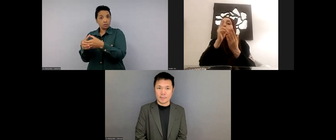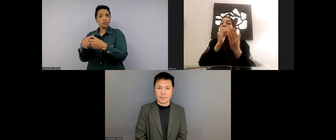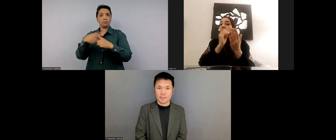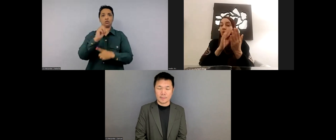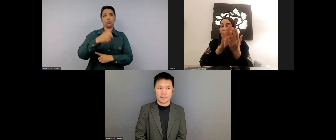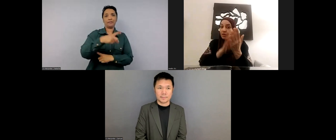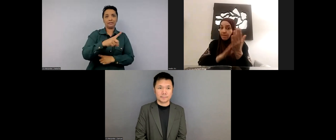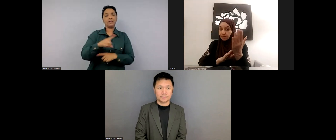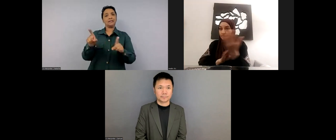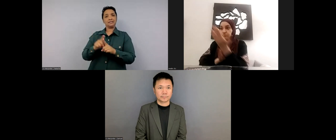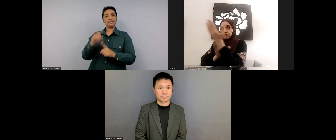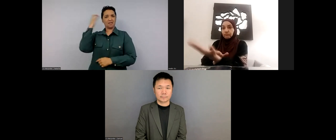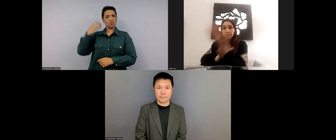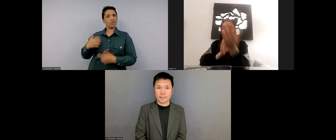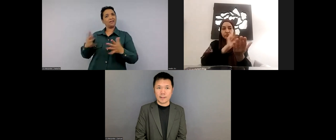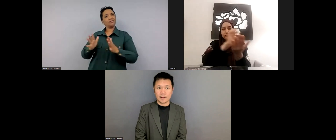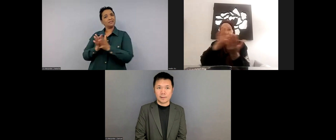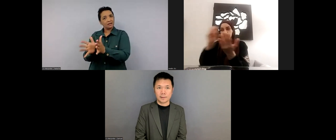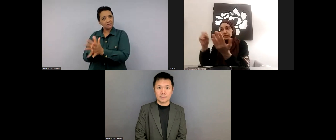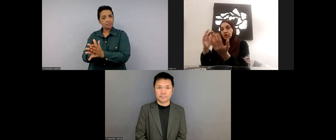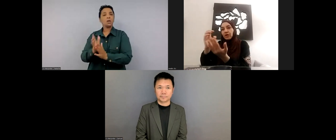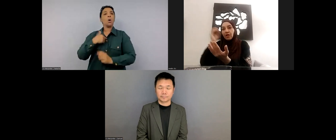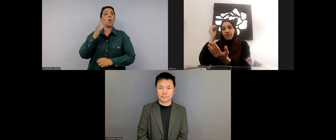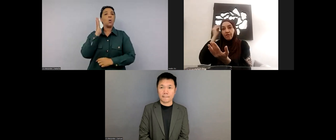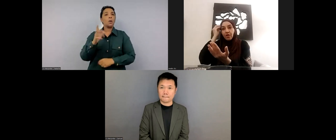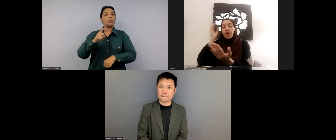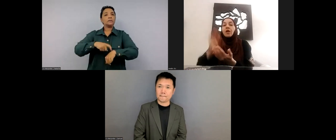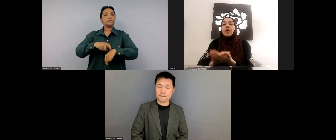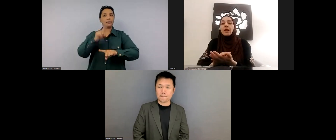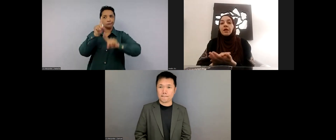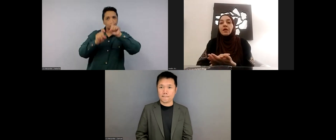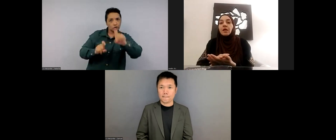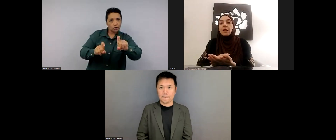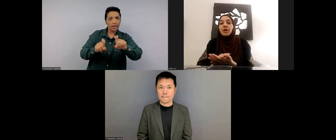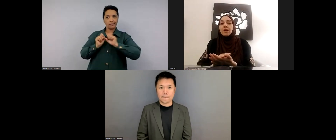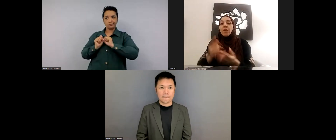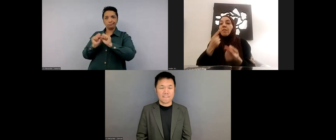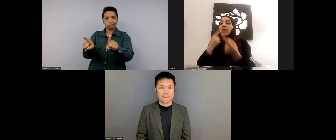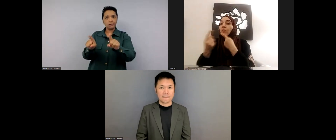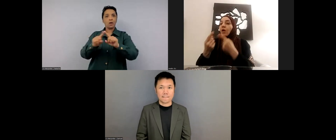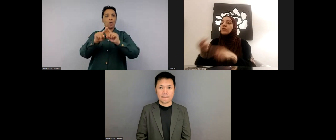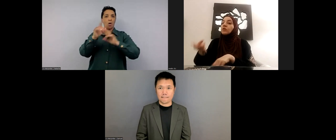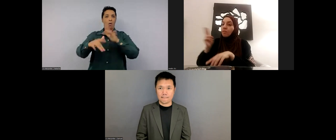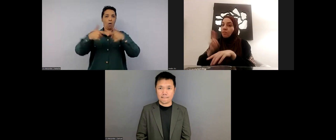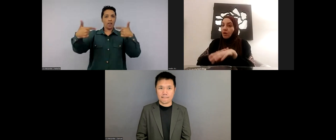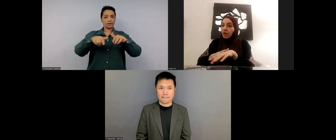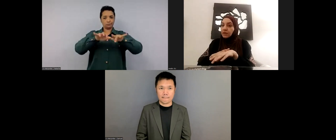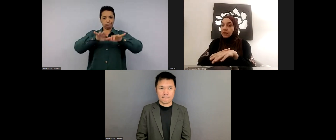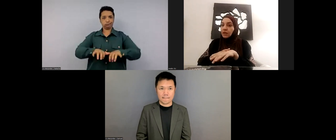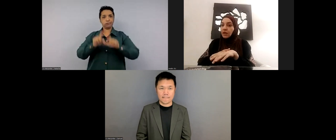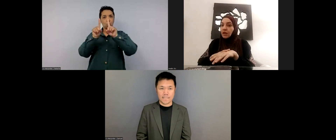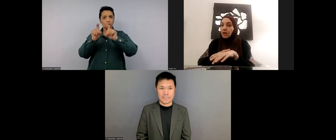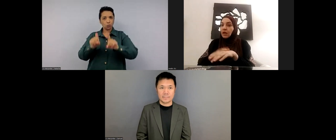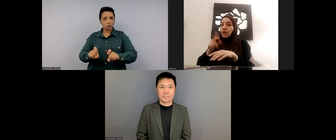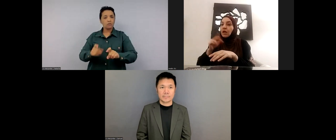طرح Madam الاستبيان Greta, أونلاين من قبل there's going to التحالف be a الدولي للإعاقة questionnaire and a البعيدة. survey which راح is يتم going to be نقاش posted مرة أخرى مع online, المؤسسات and we're وتعريفهم going to بالاستبيان discuss وأهمية